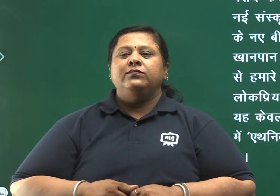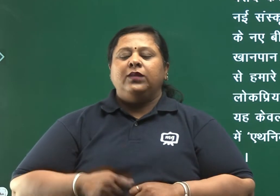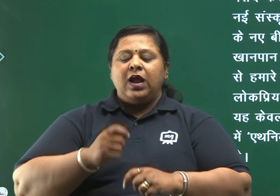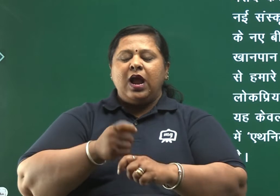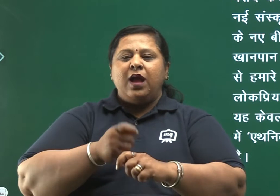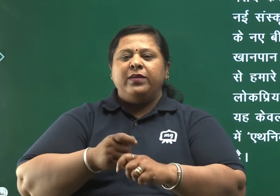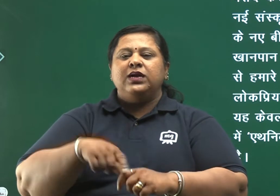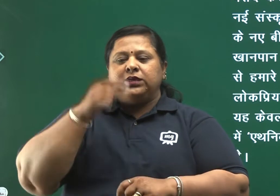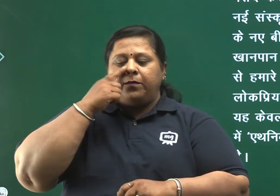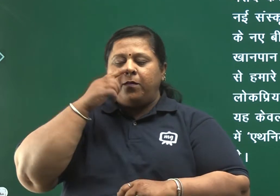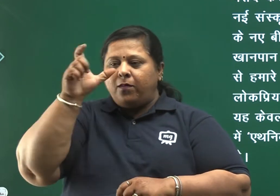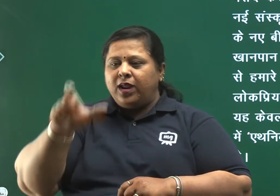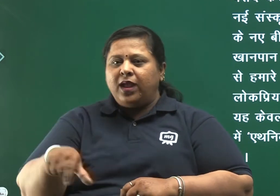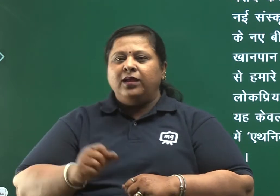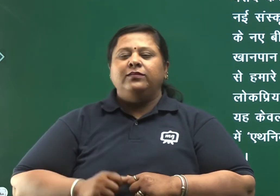कामकाजी महिलाएं